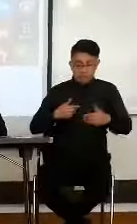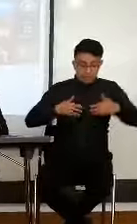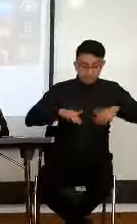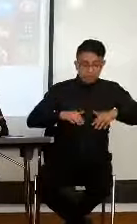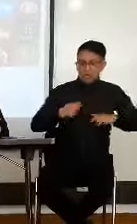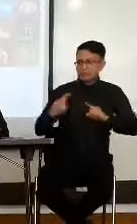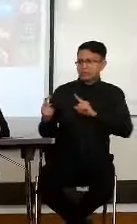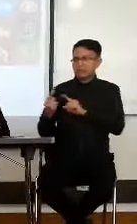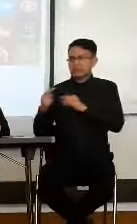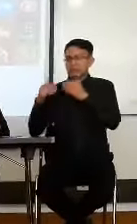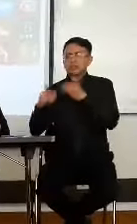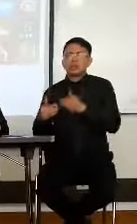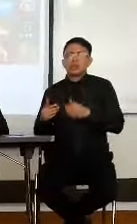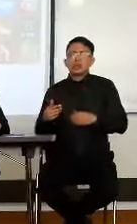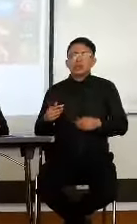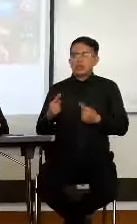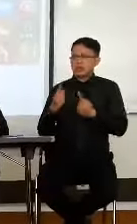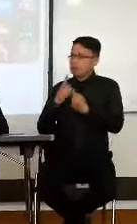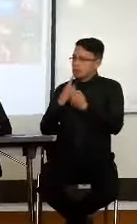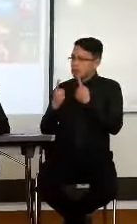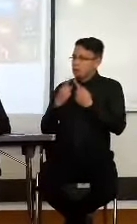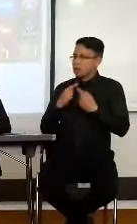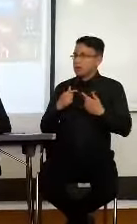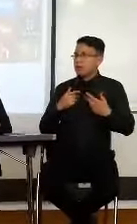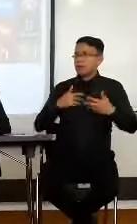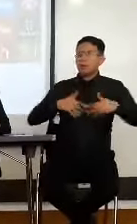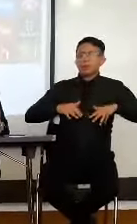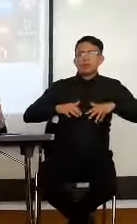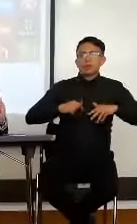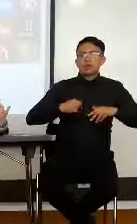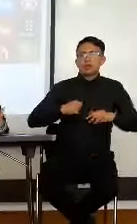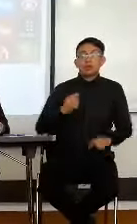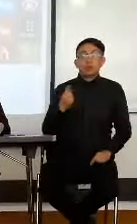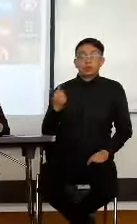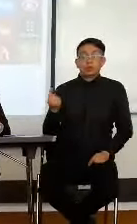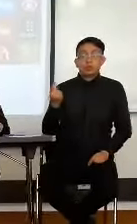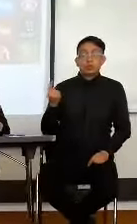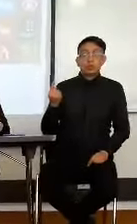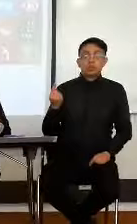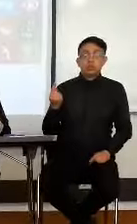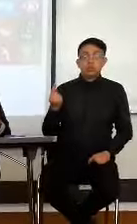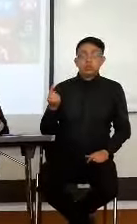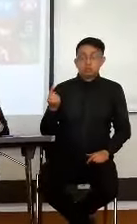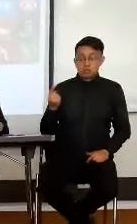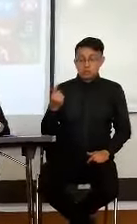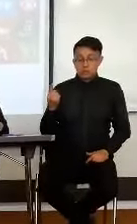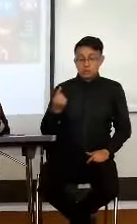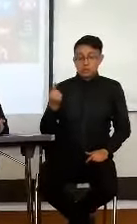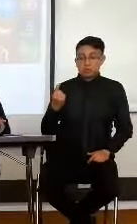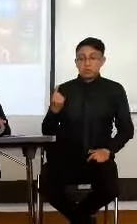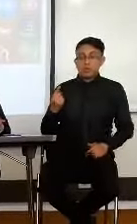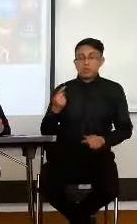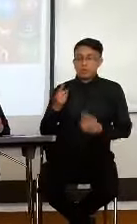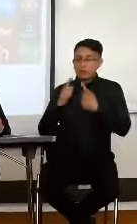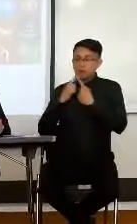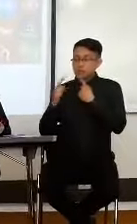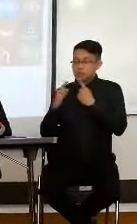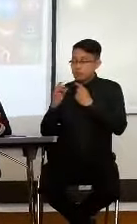¿cierto? Perder el miedo a establecer conversación, perder el miedo a encontrar que la única forma de comunicarse no solamente es a través de la